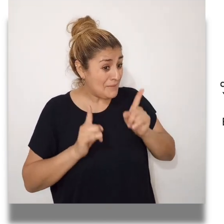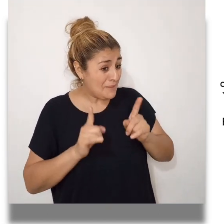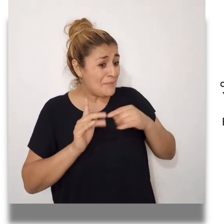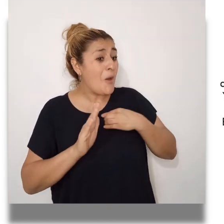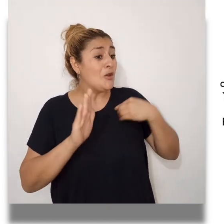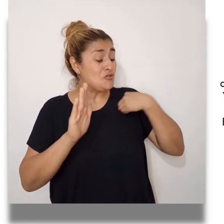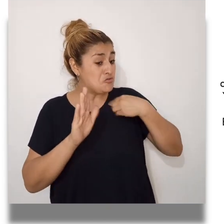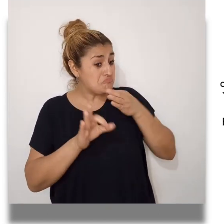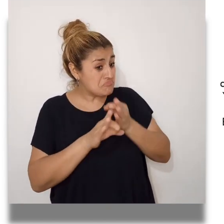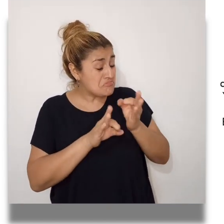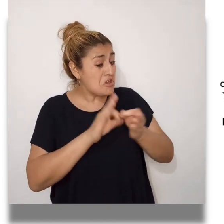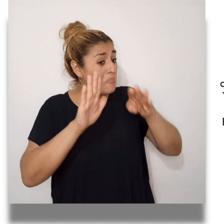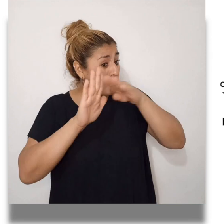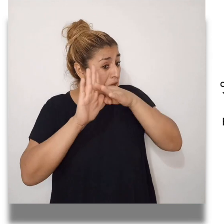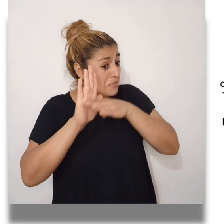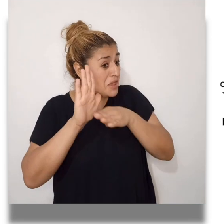ti,